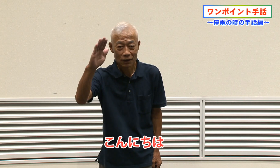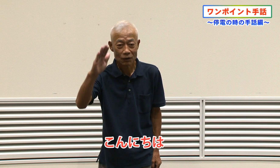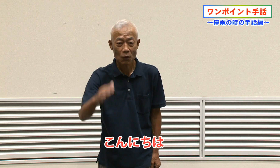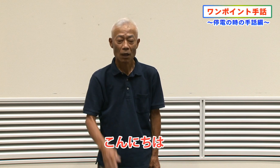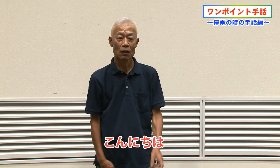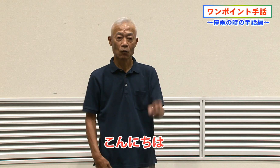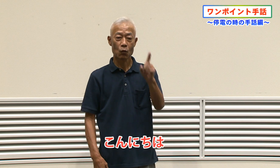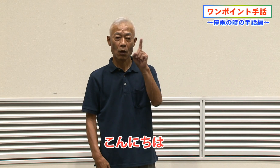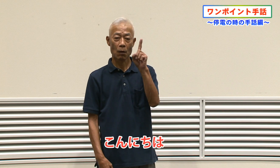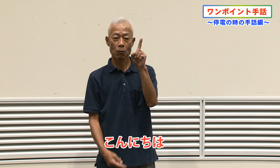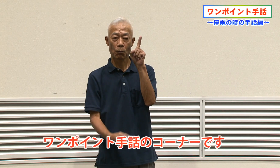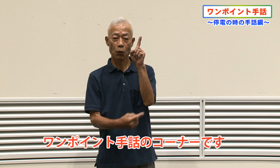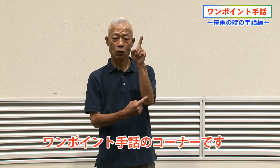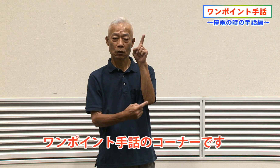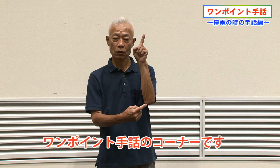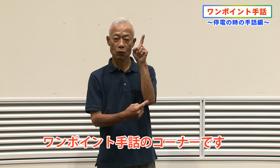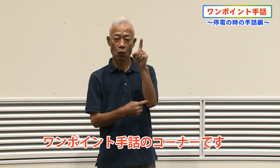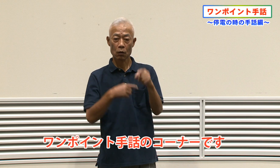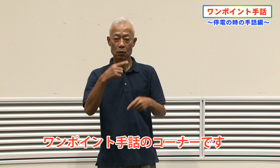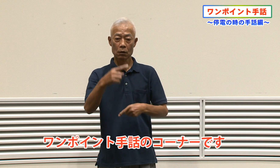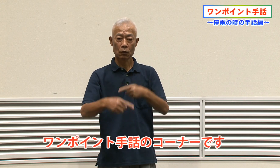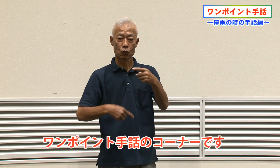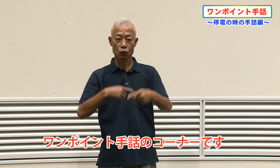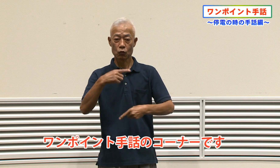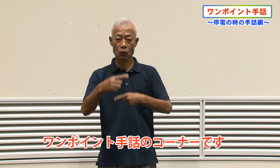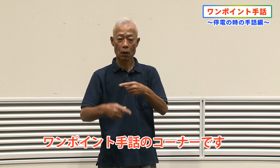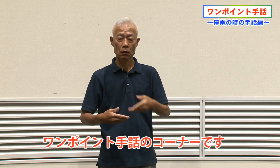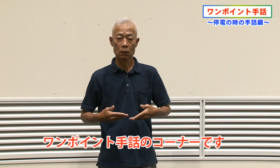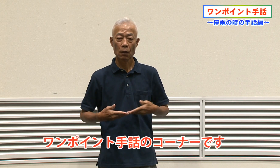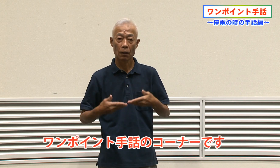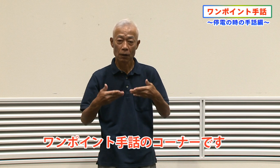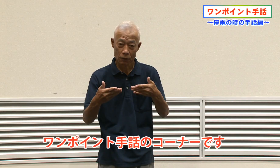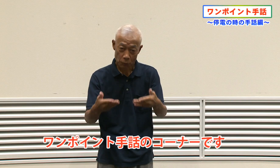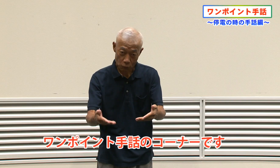こんにちは。ワンポイント手話のコーナーです。